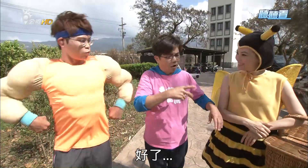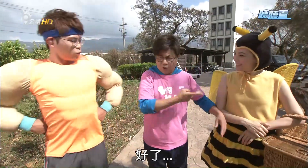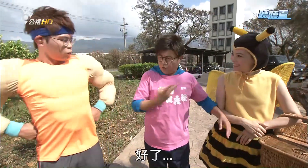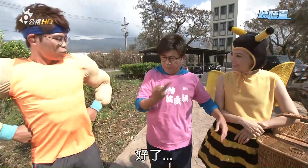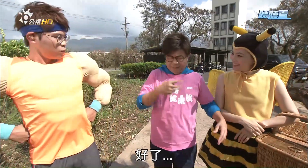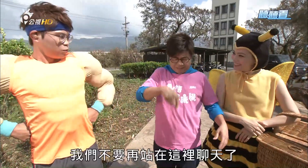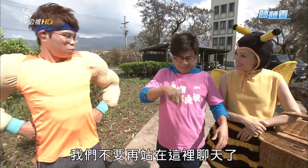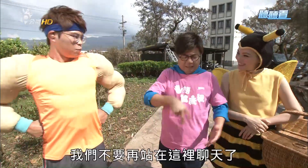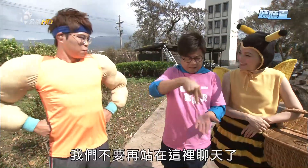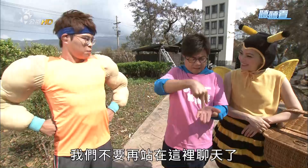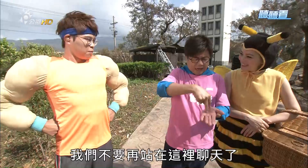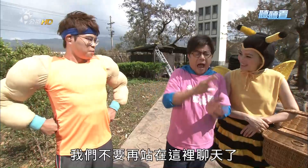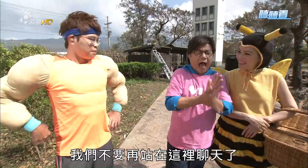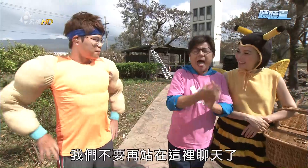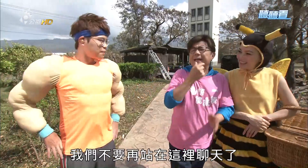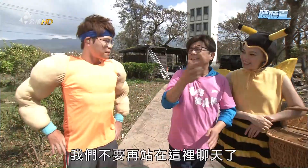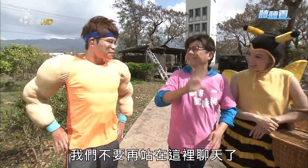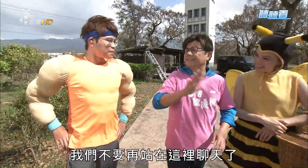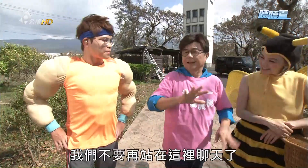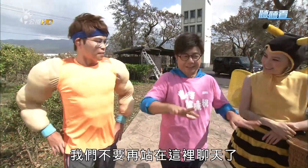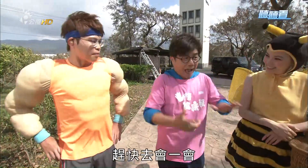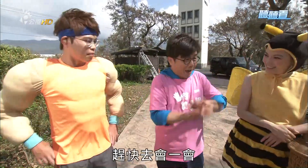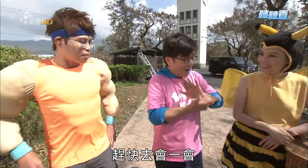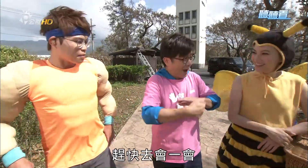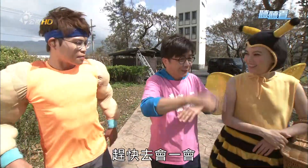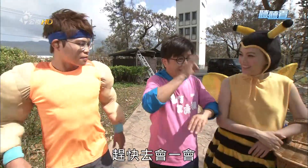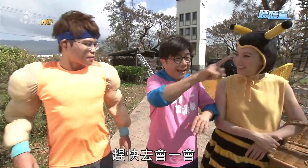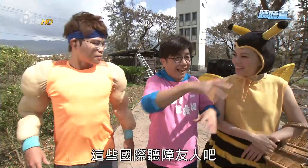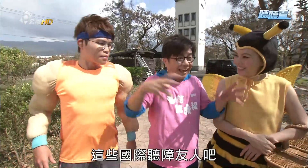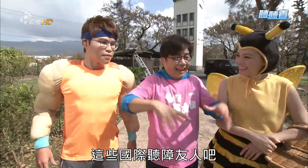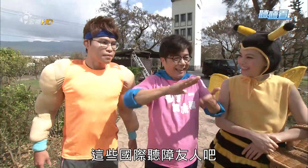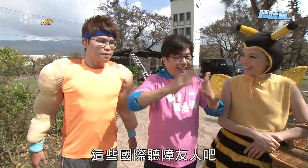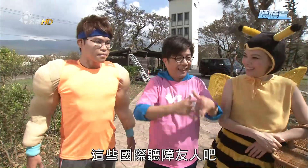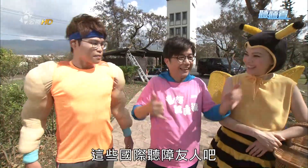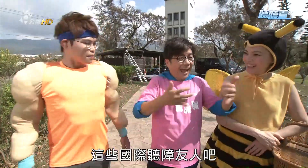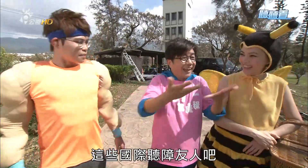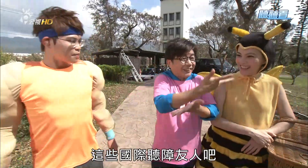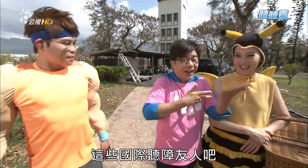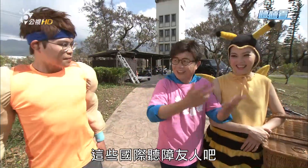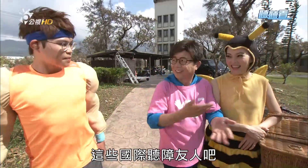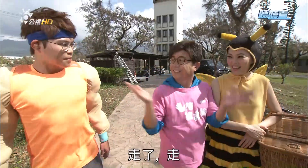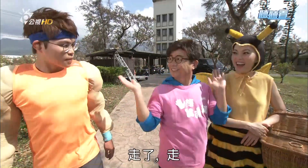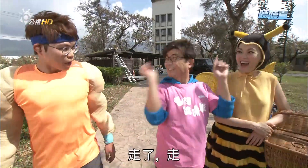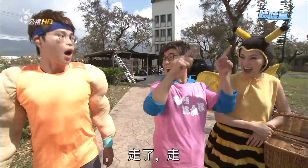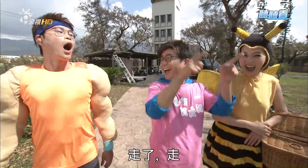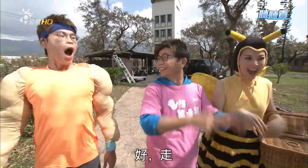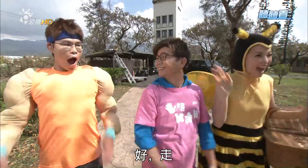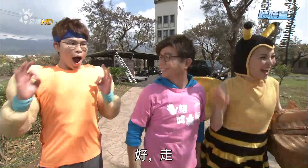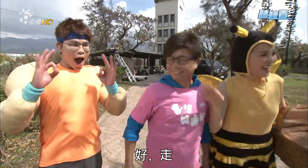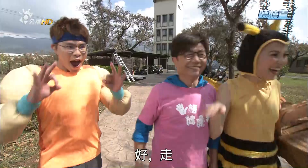了好了，我们不要再站在这里聊天了，赶快去会一会这些国际听障友人吧。哎，走了。哎，走 走